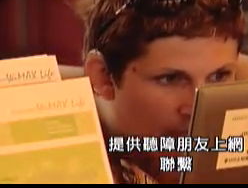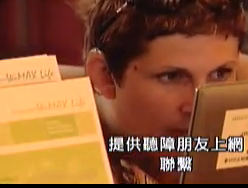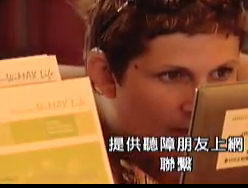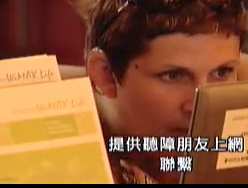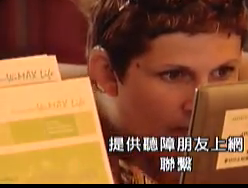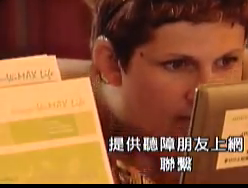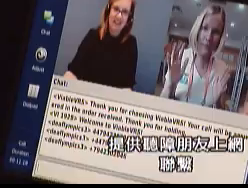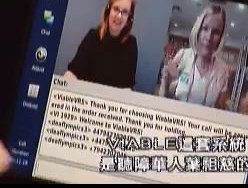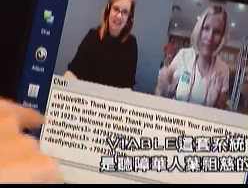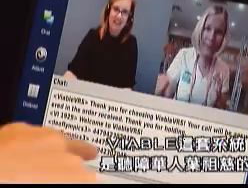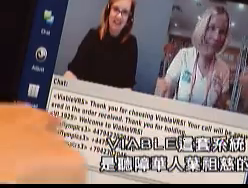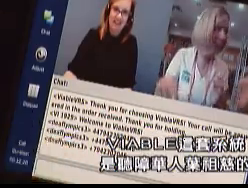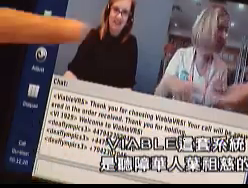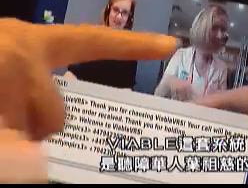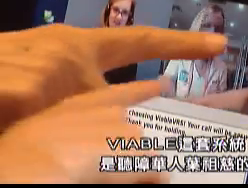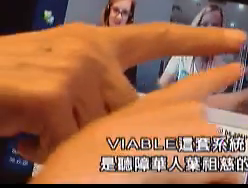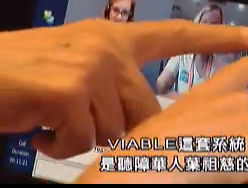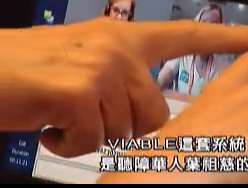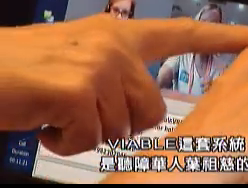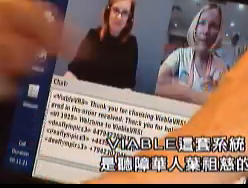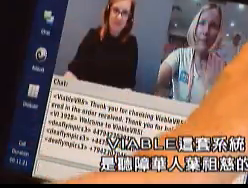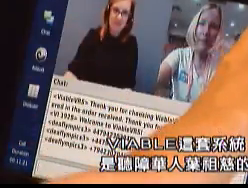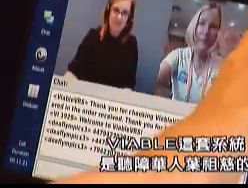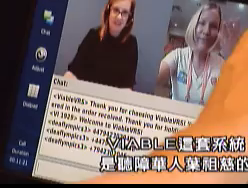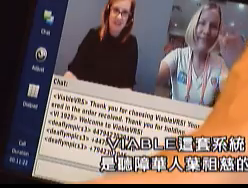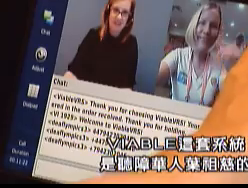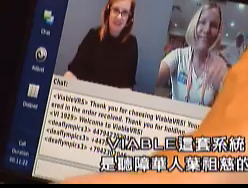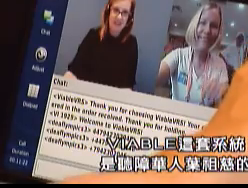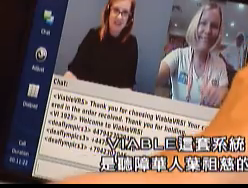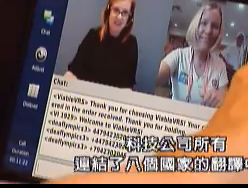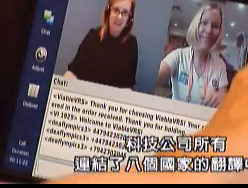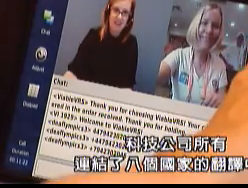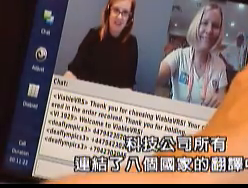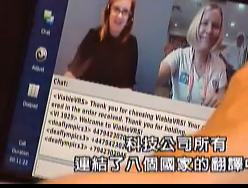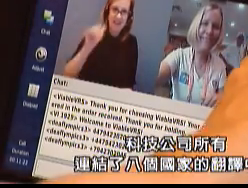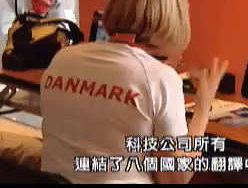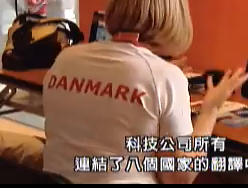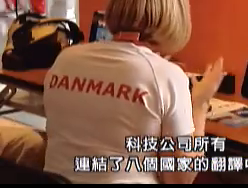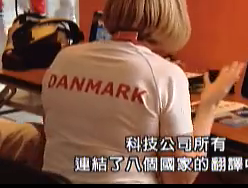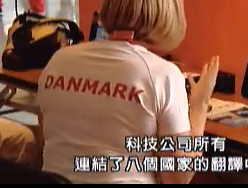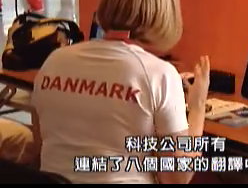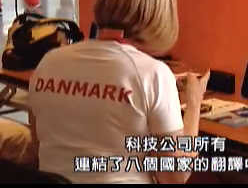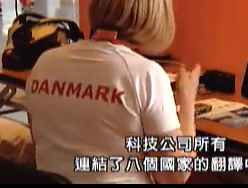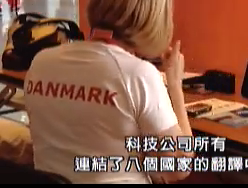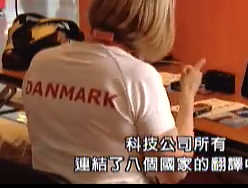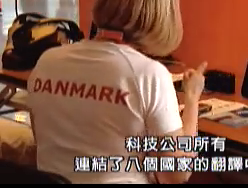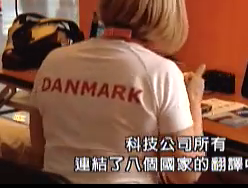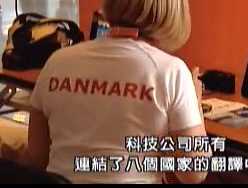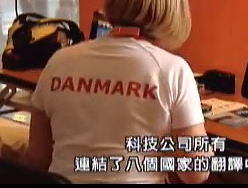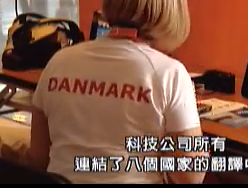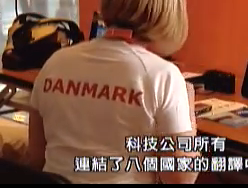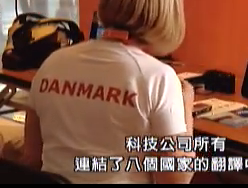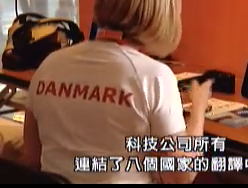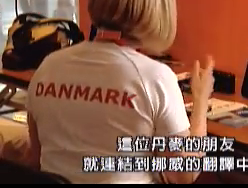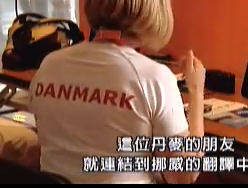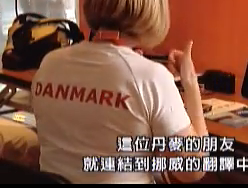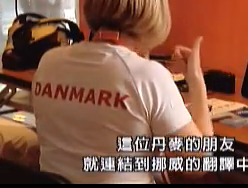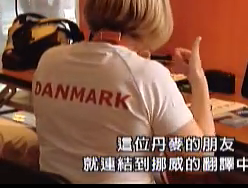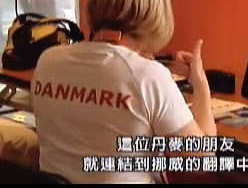系。Fireball 这套系统是听障华人叶祖慈的科技公司所有，连接了8个国家的翻译中心。这位丹麦的朋